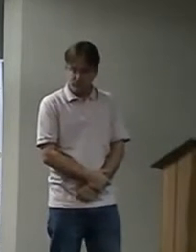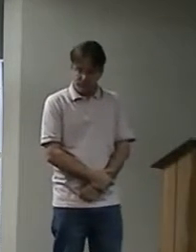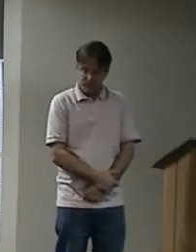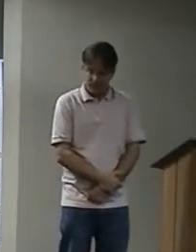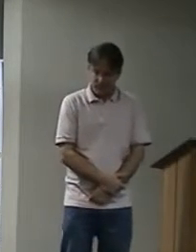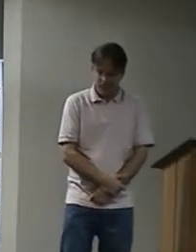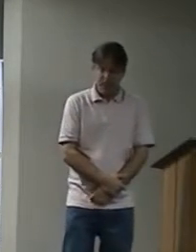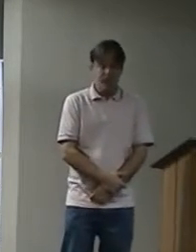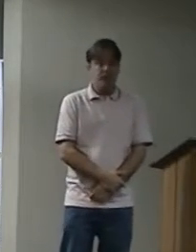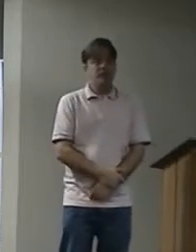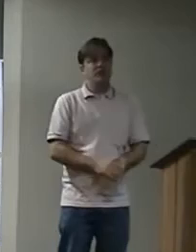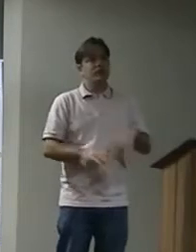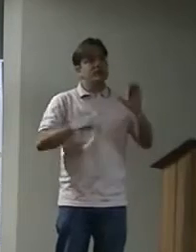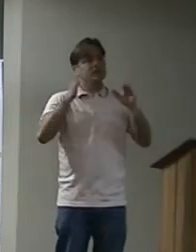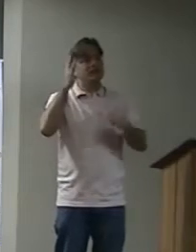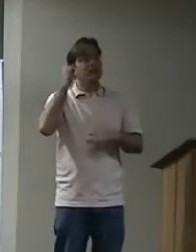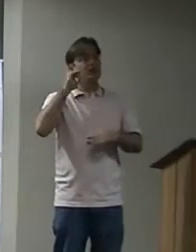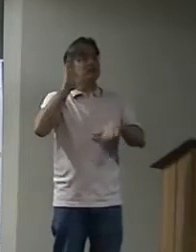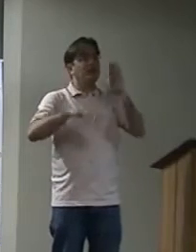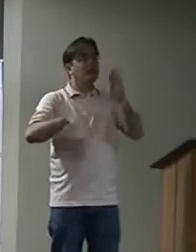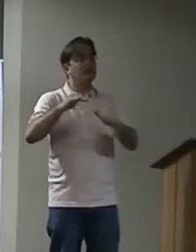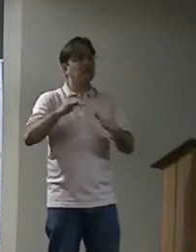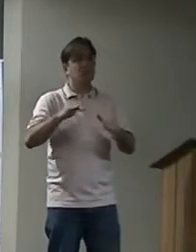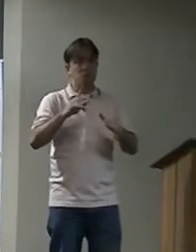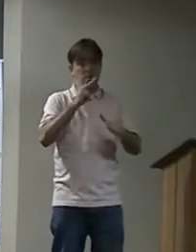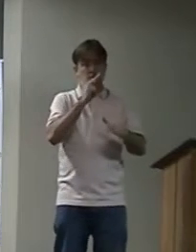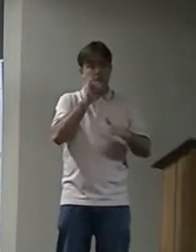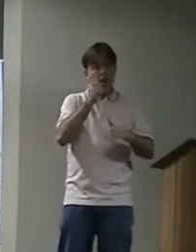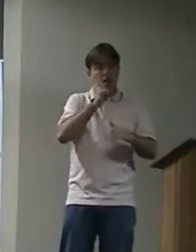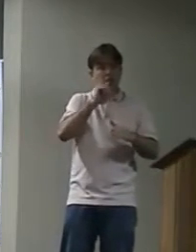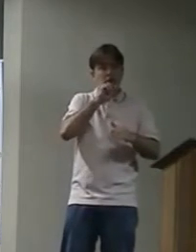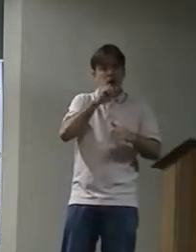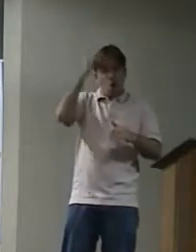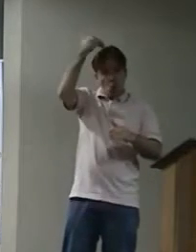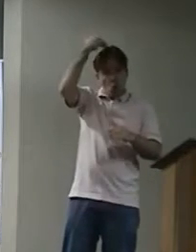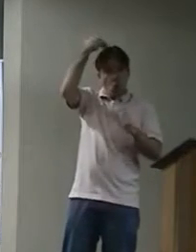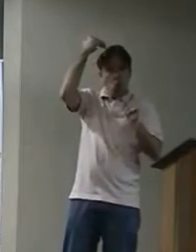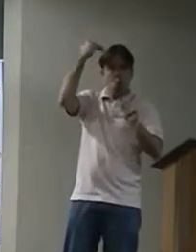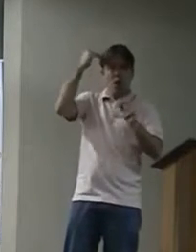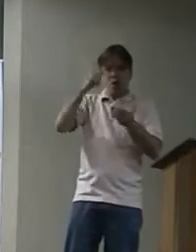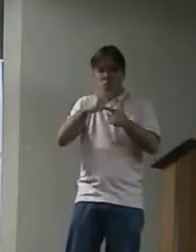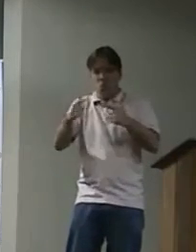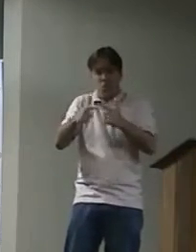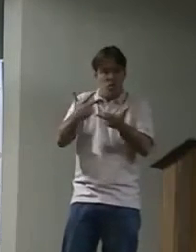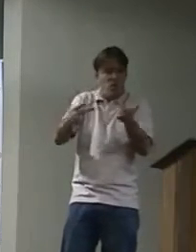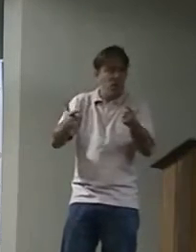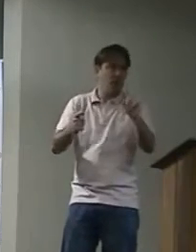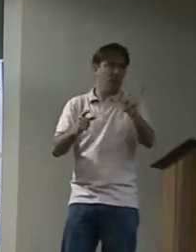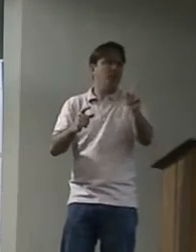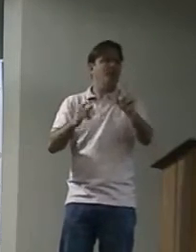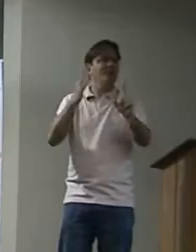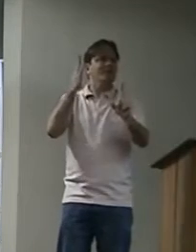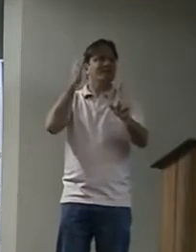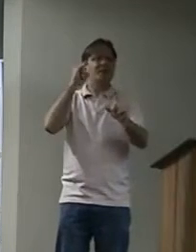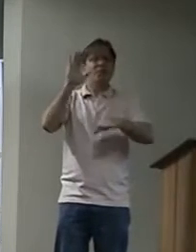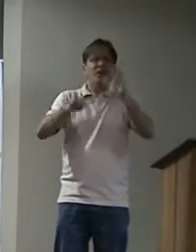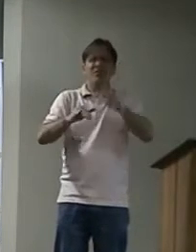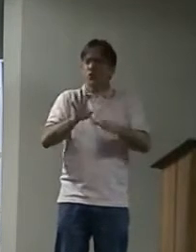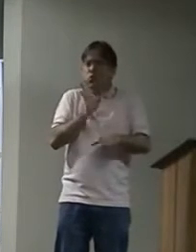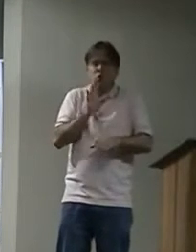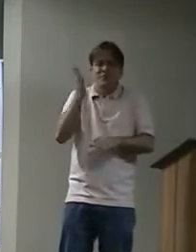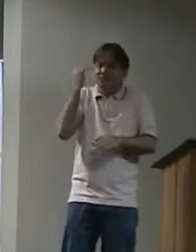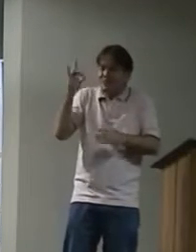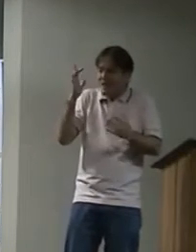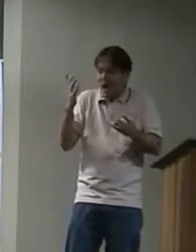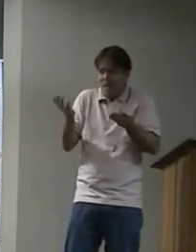os pais por isso, mas talvez até por uma questão de falta de conhecimento, de saber como lidar com essa situação, é que